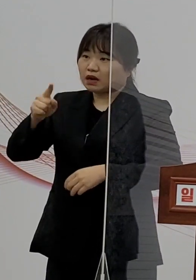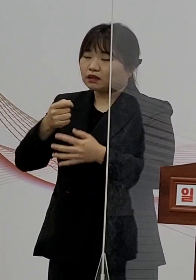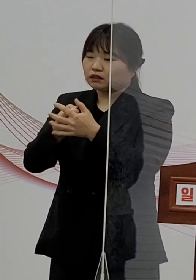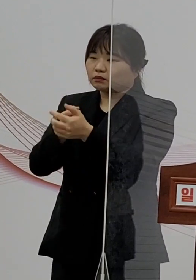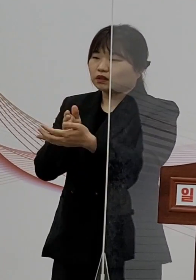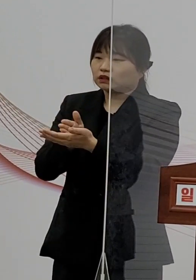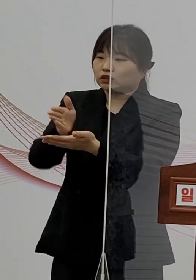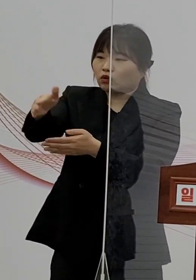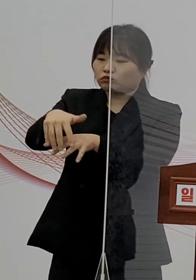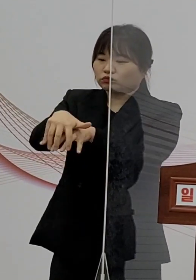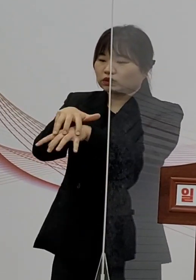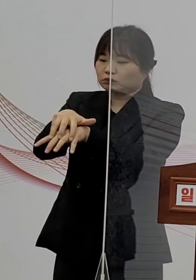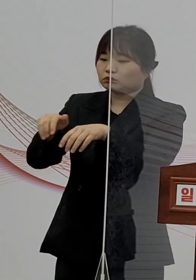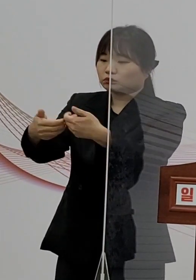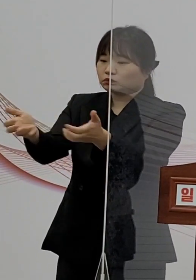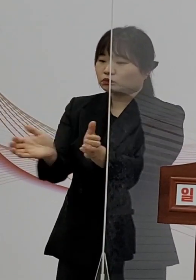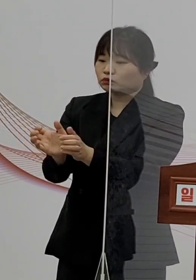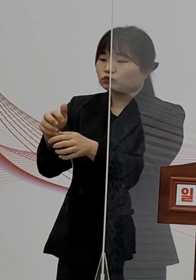DF팀 300여 명을